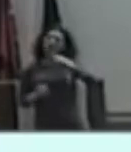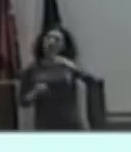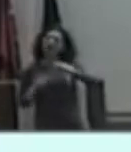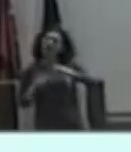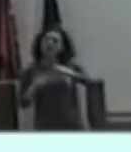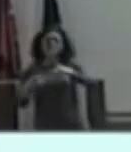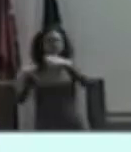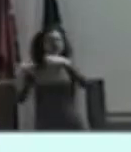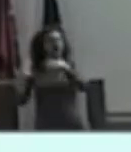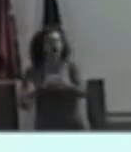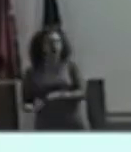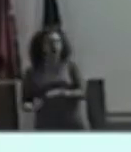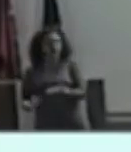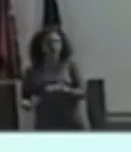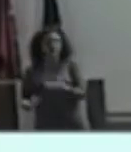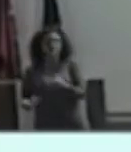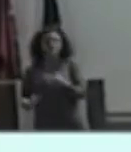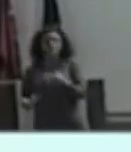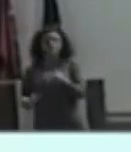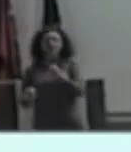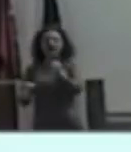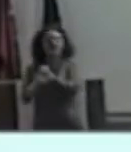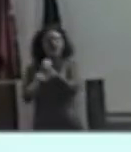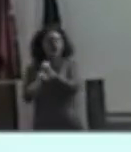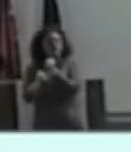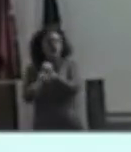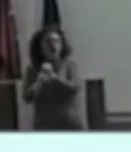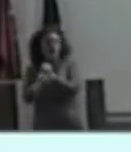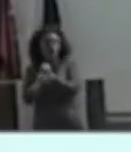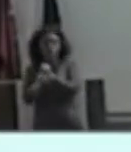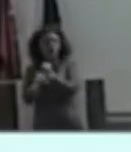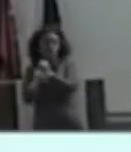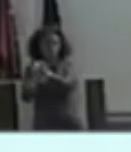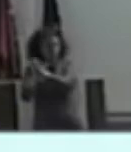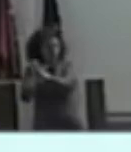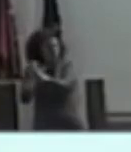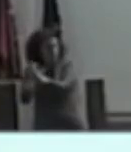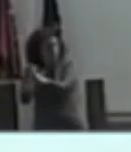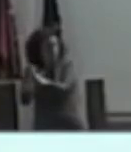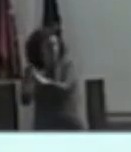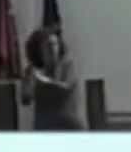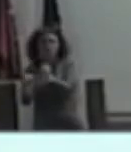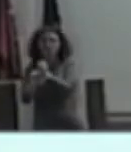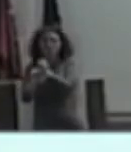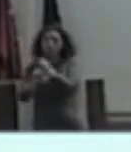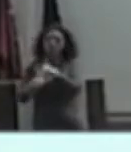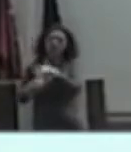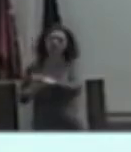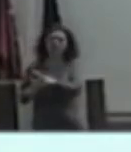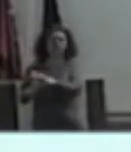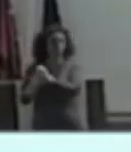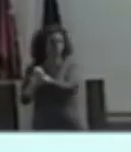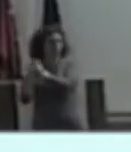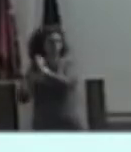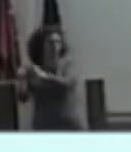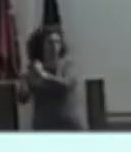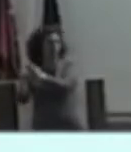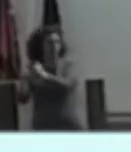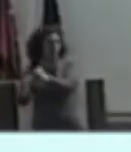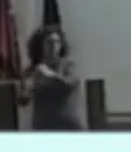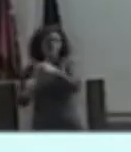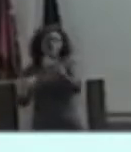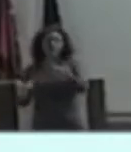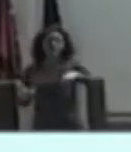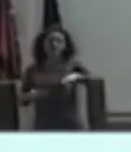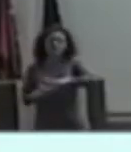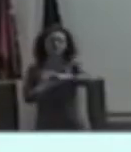momento no les ha quitado trabajo en relación a la diabetes, sino quizás se lo ha puesto. Entonces, bueno, pues aquí comentan,